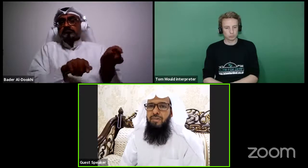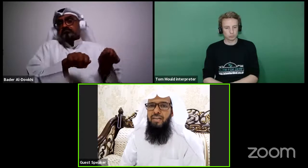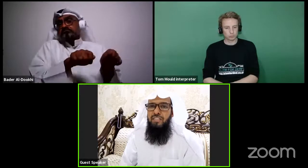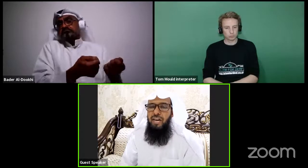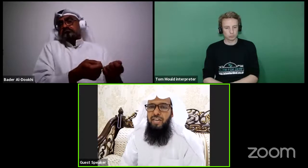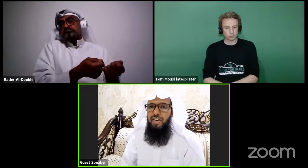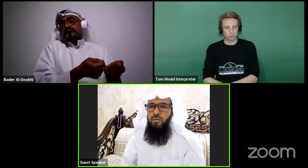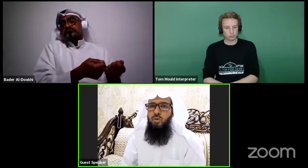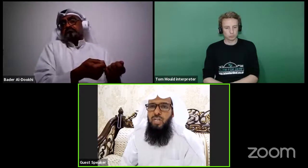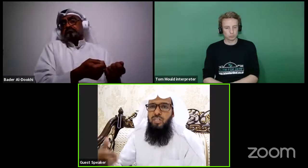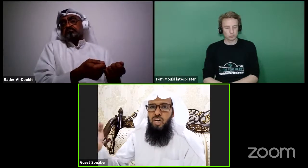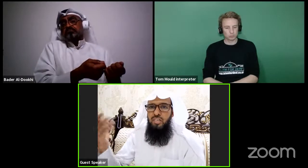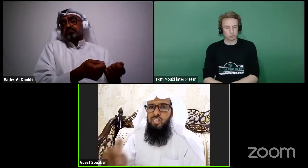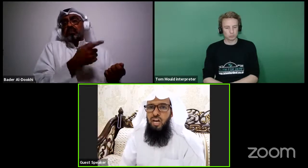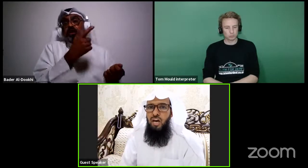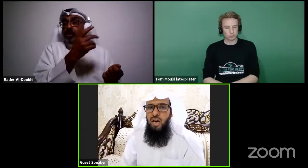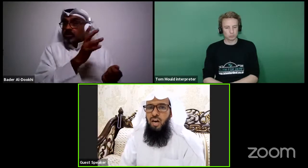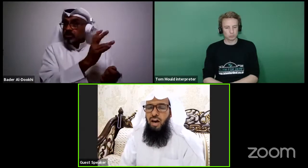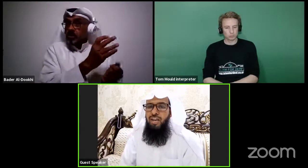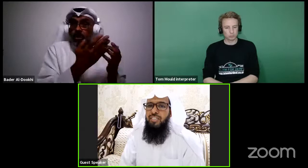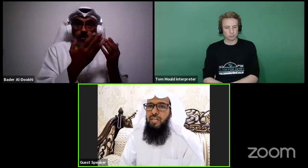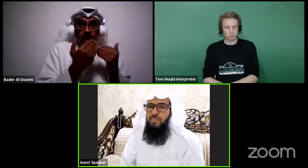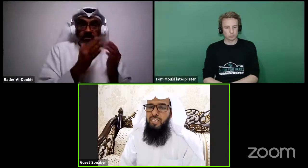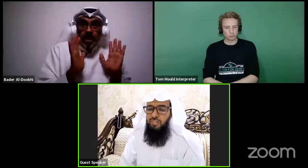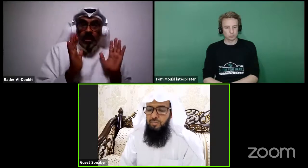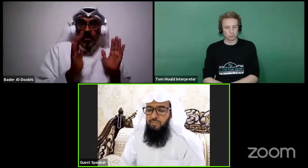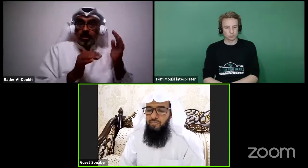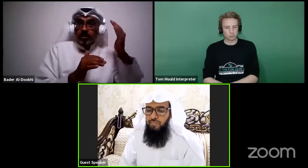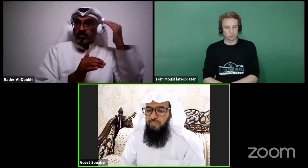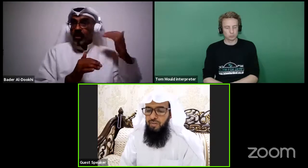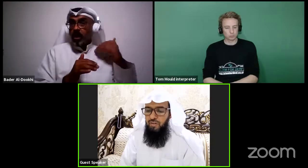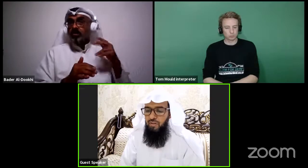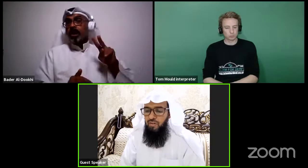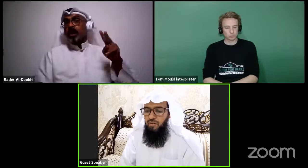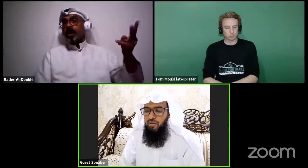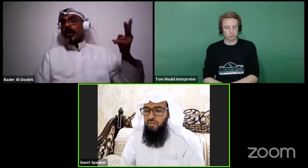ما لم يعقد عليها، وهن النساء الأجنبيات.